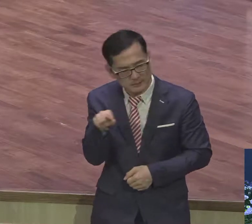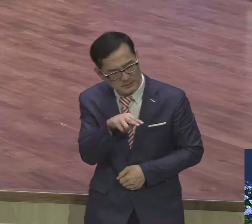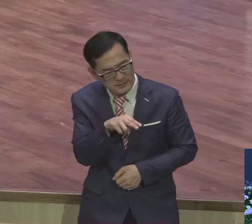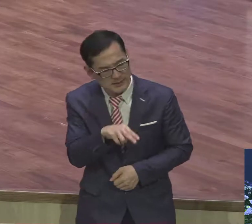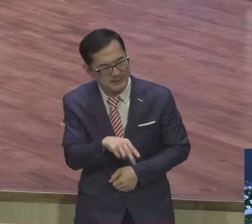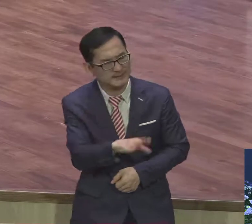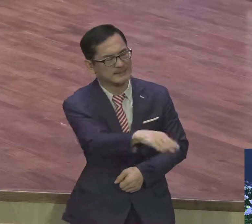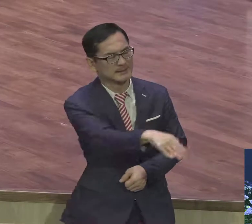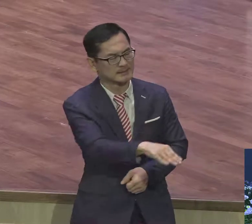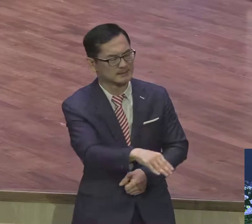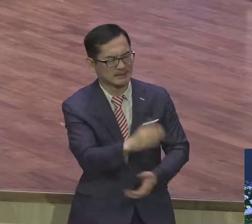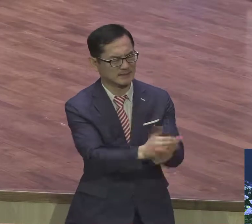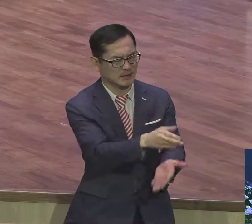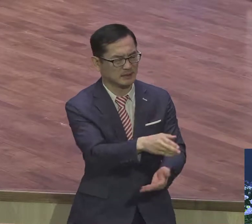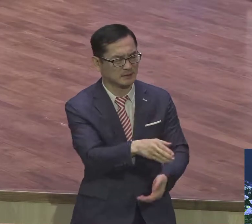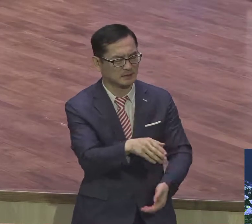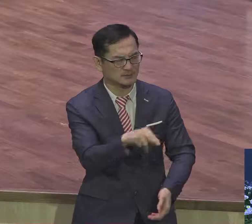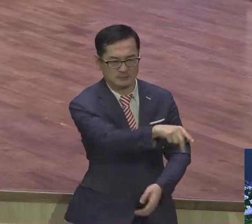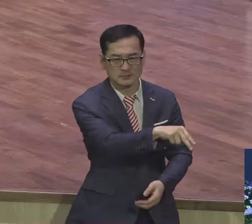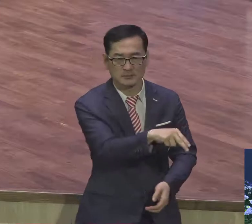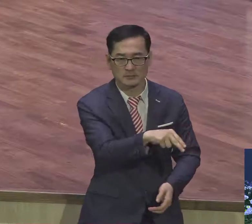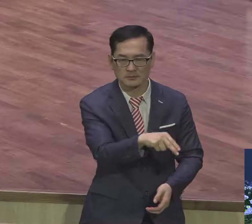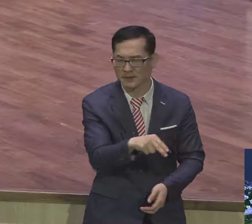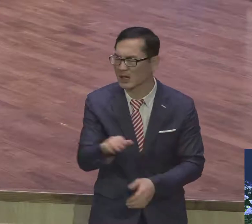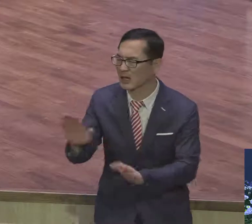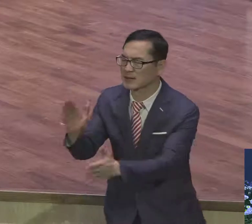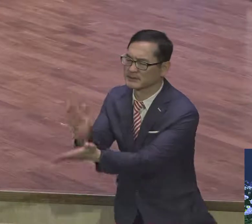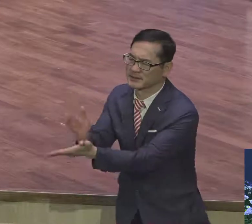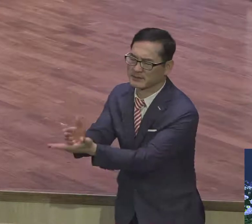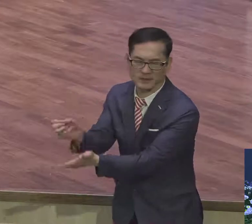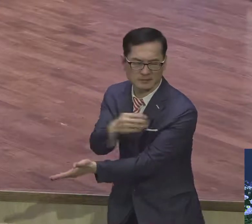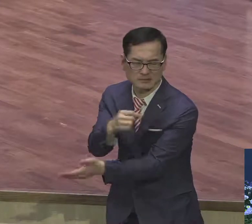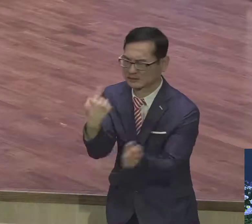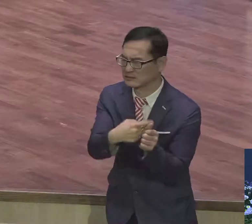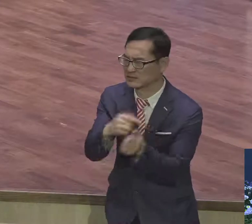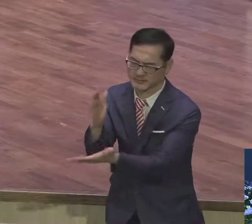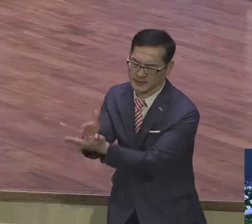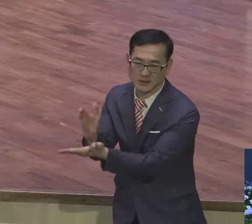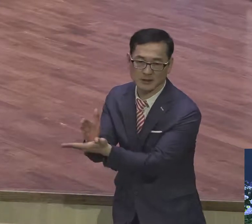나무르지 마라 그냥 놔둬라 비판하지 마라